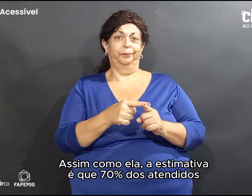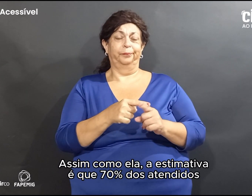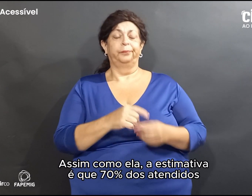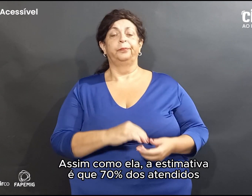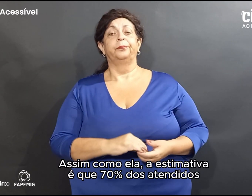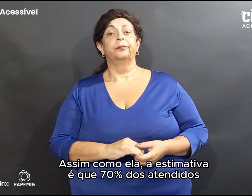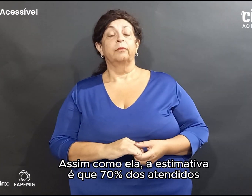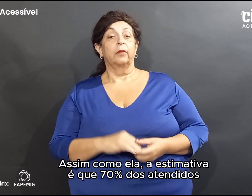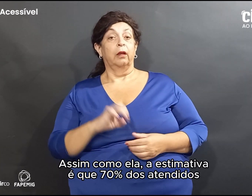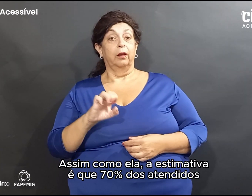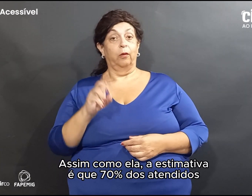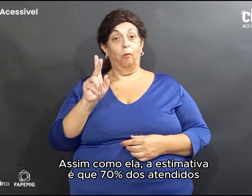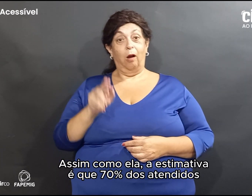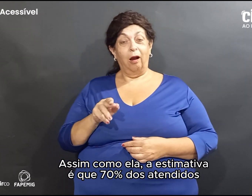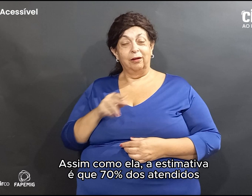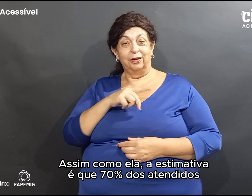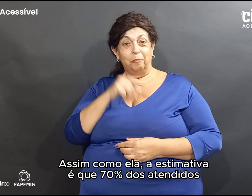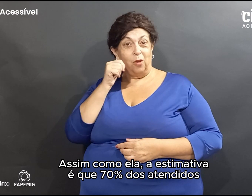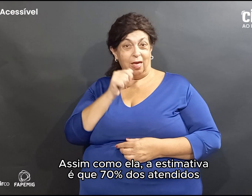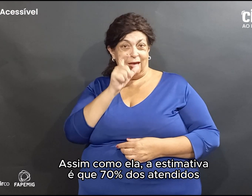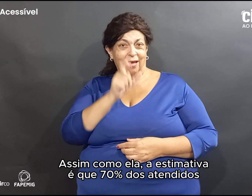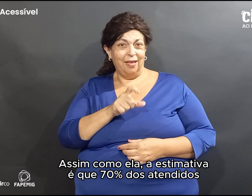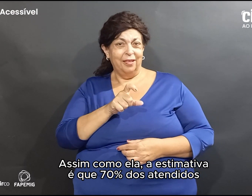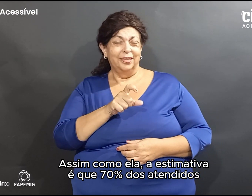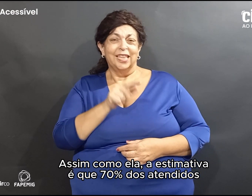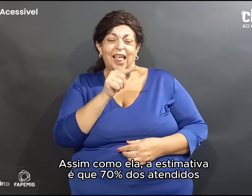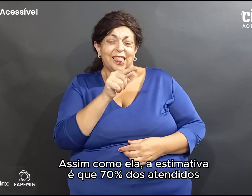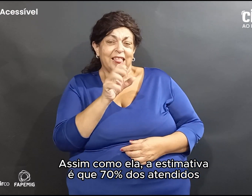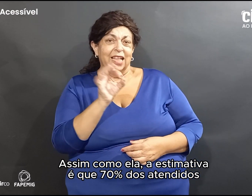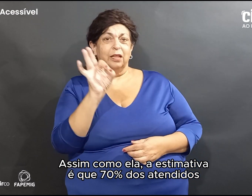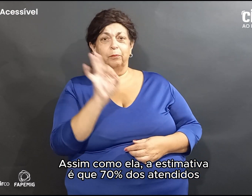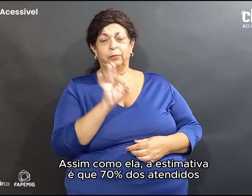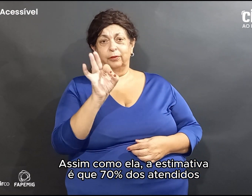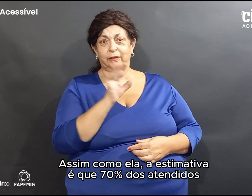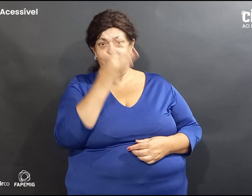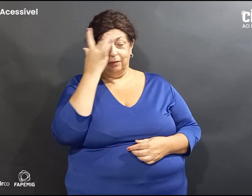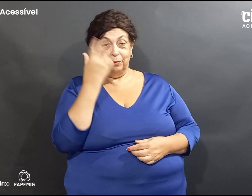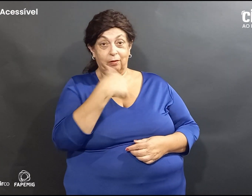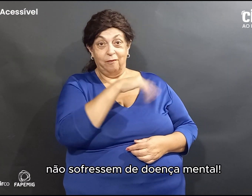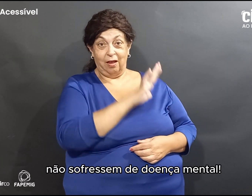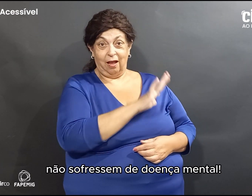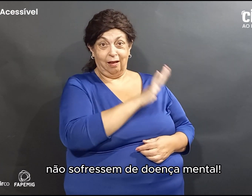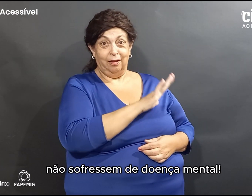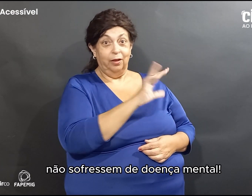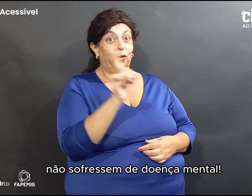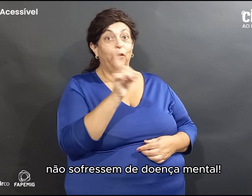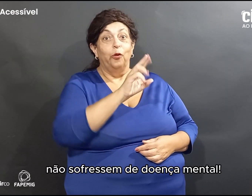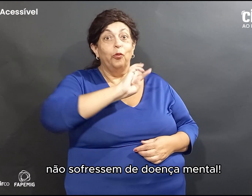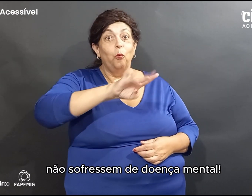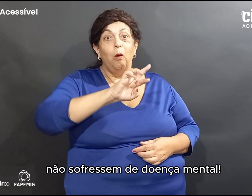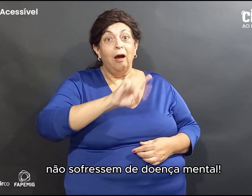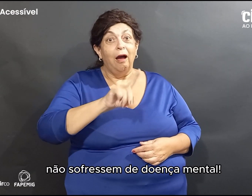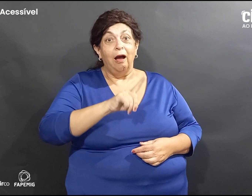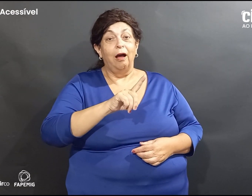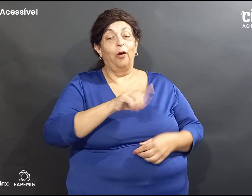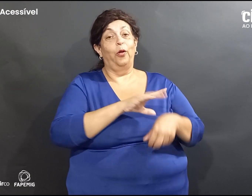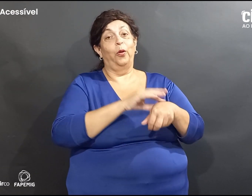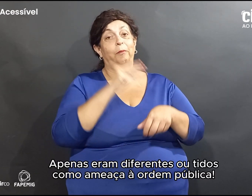Assim como ela, a estimativa é que 70% dos atendidos não sofressem de doença mental, apenas